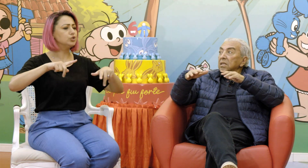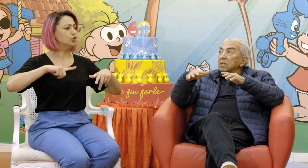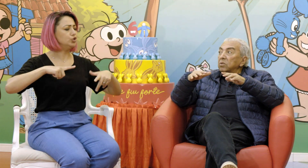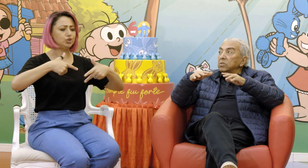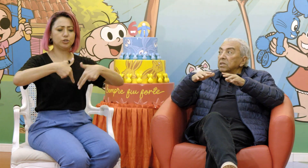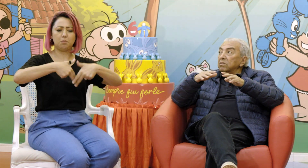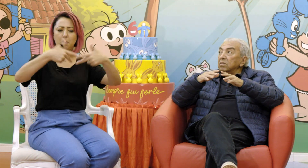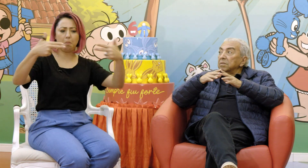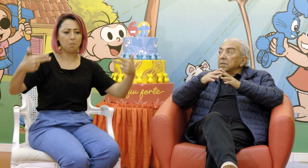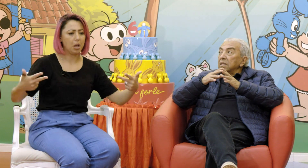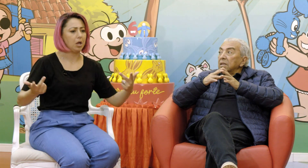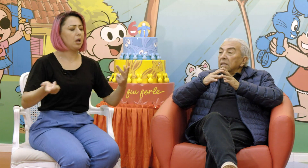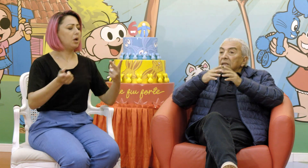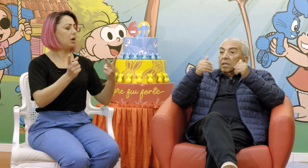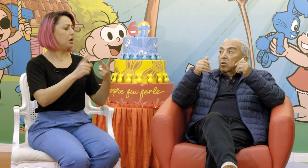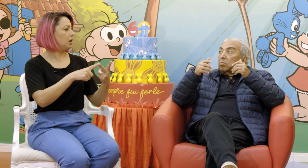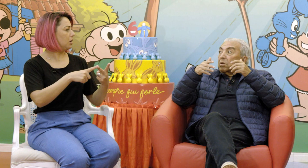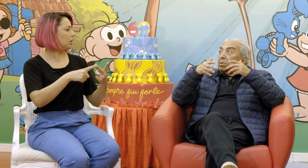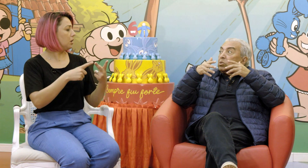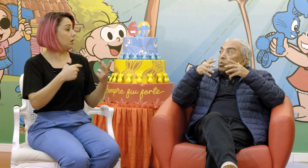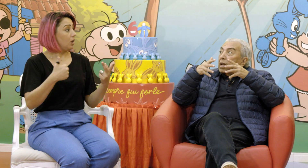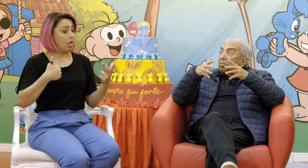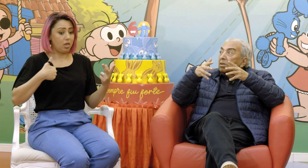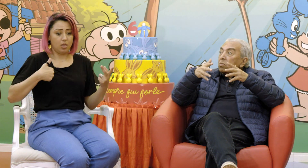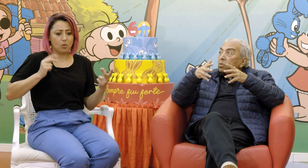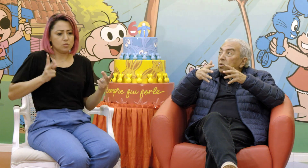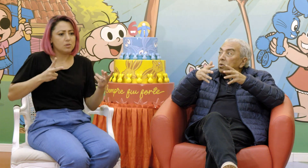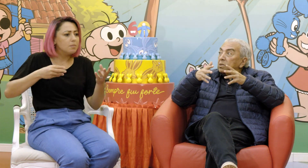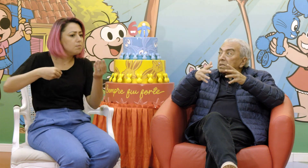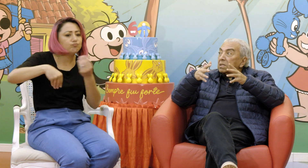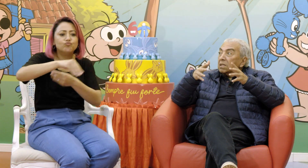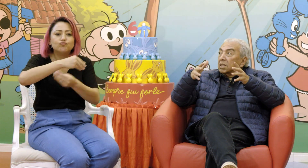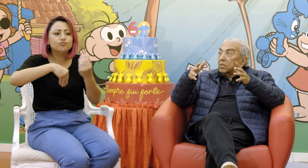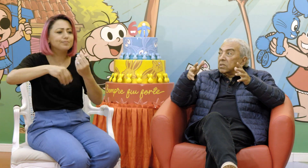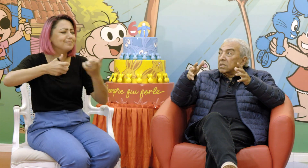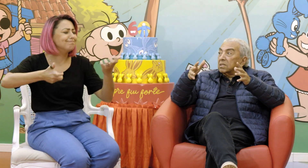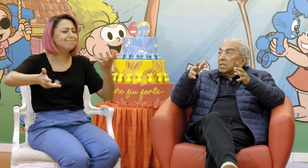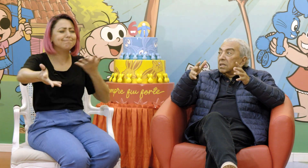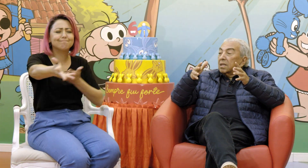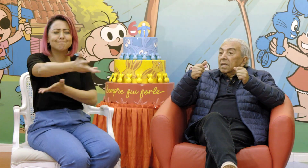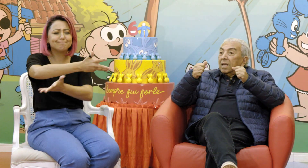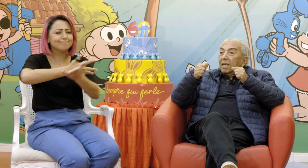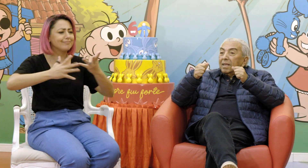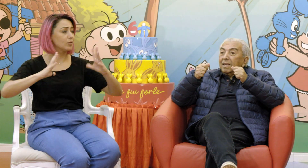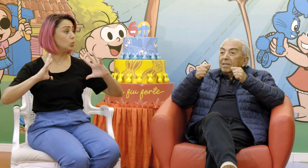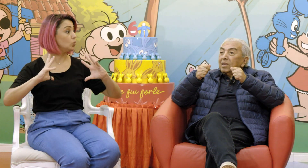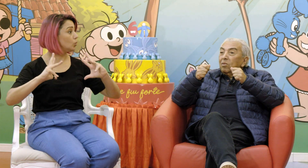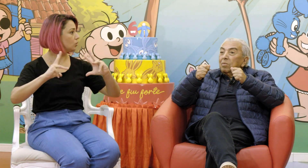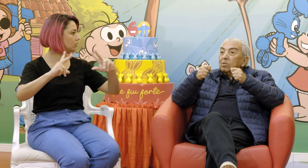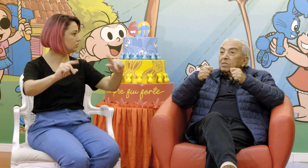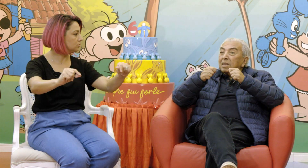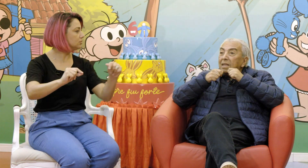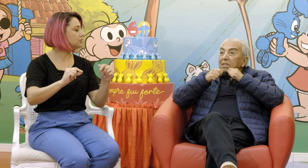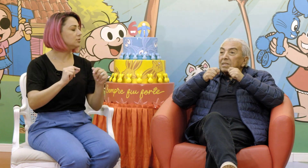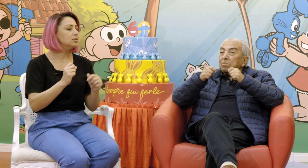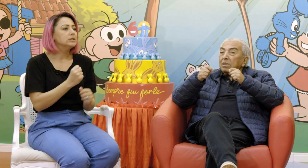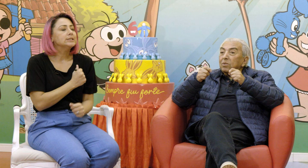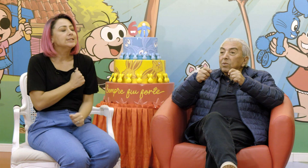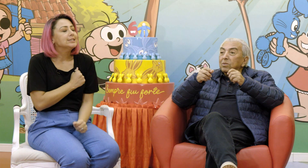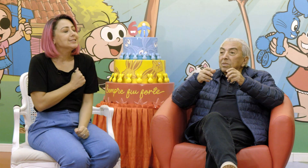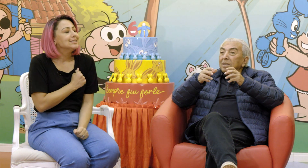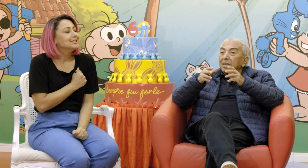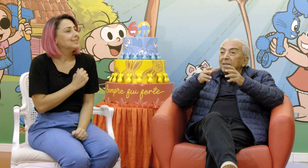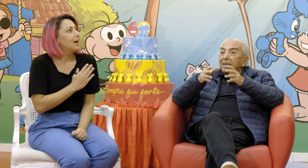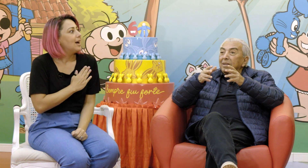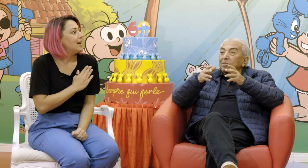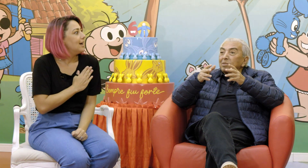etnias, inclusive. E eu me misturava com todas essas crianças. Eles eram meus grandes